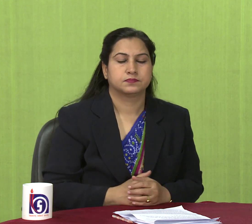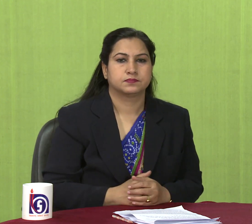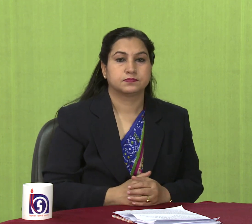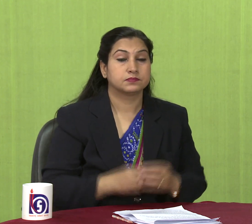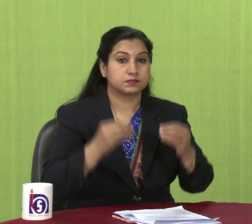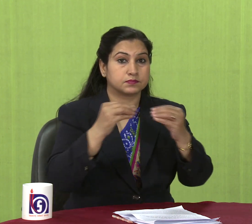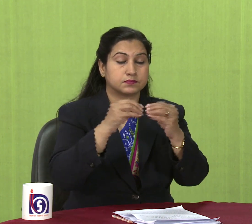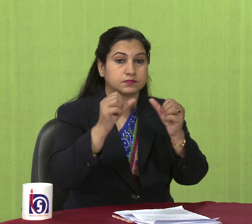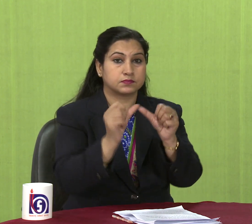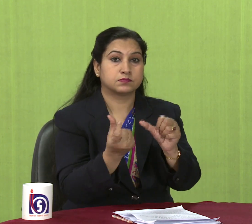बौराना का अर्थ होता है